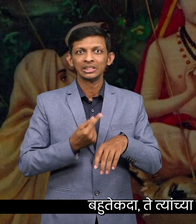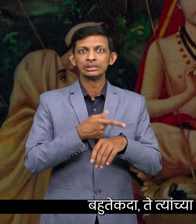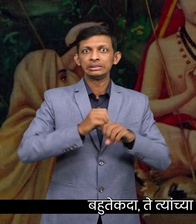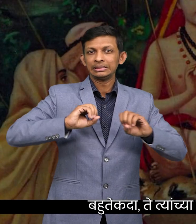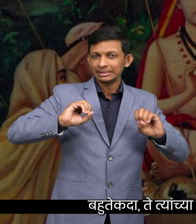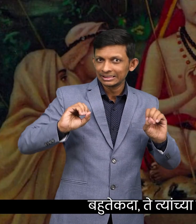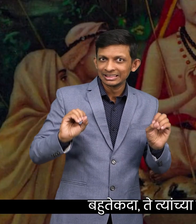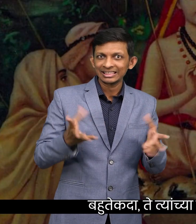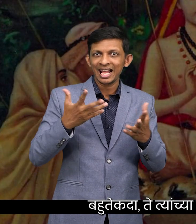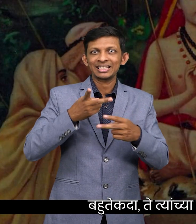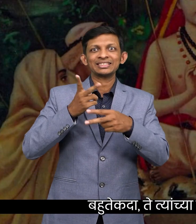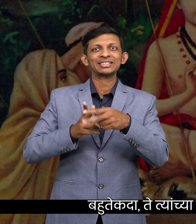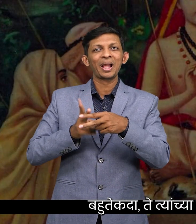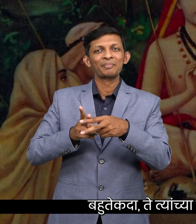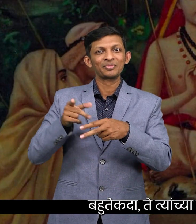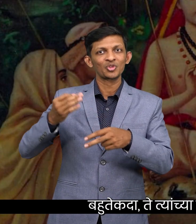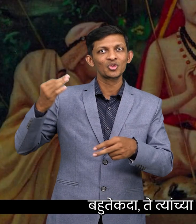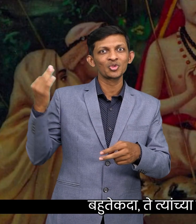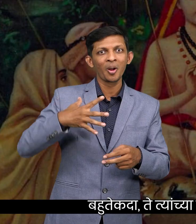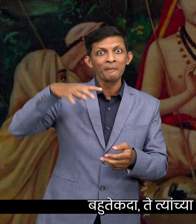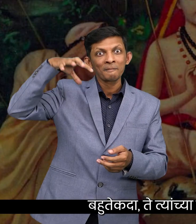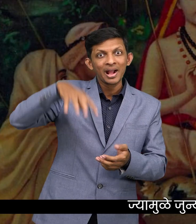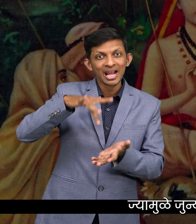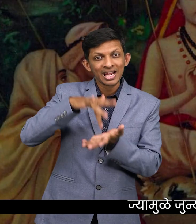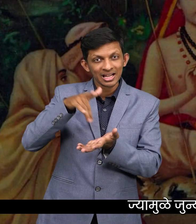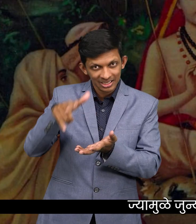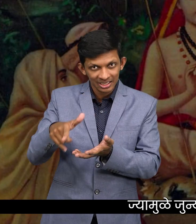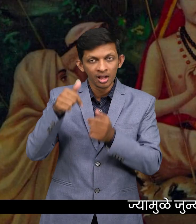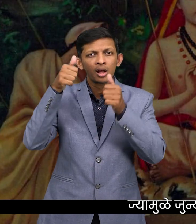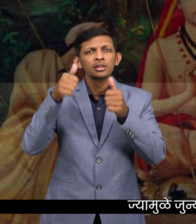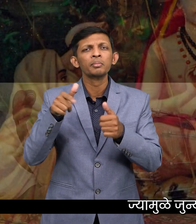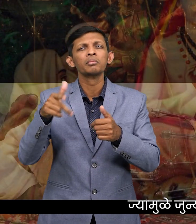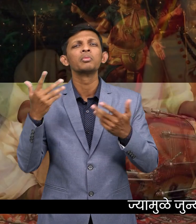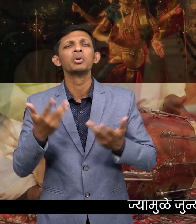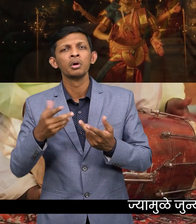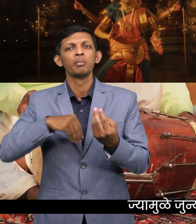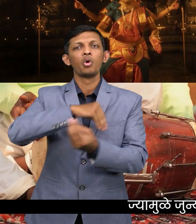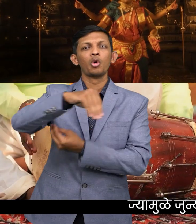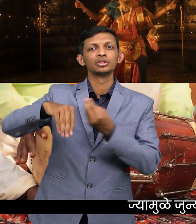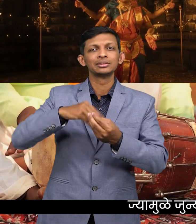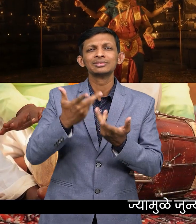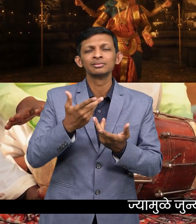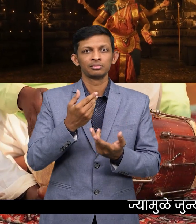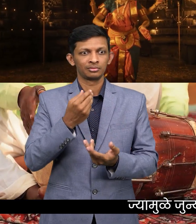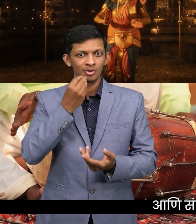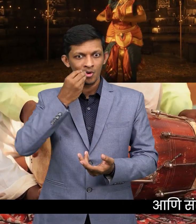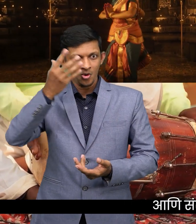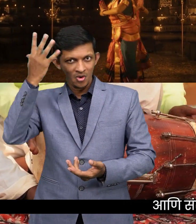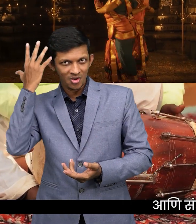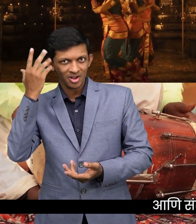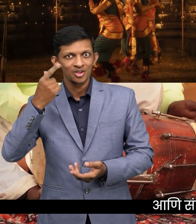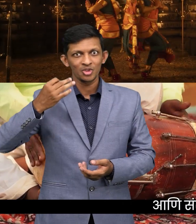बहुतेकदा ते त्यांच्या नवीन ठिकाणी स्थायिक होऊ लागले, ज्यामुळे जुन्या आणि नवीनचे मिश्रण झाले